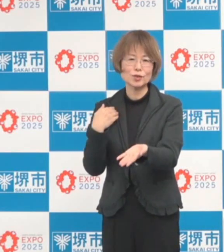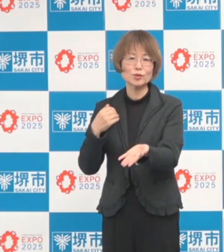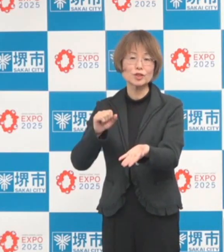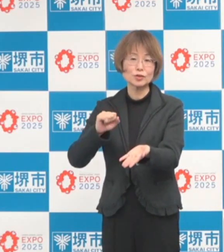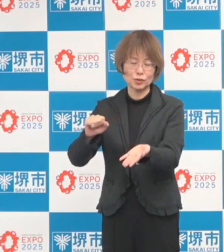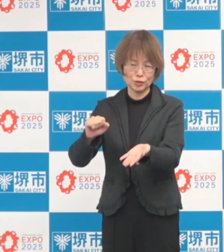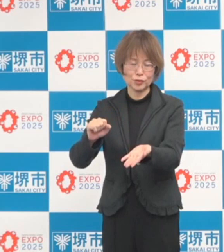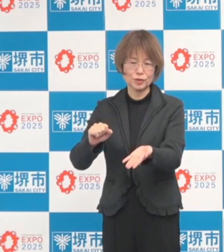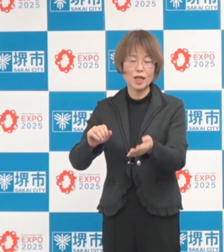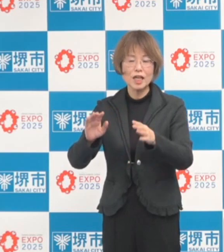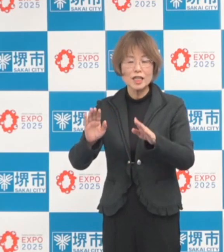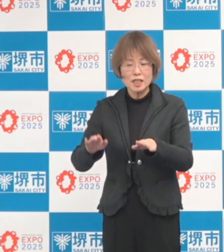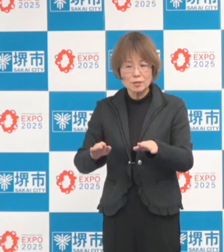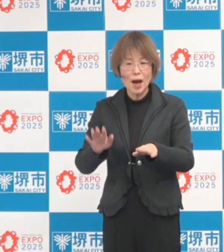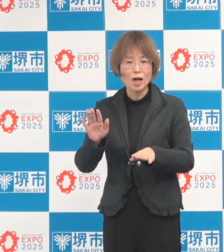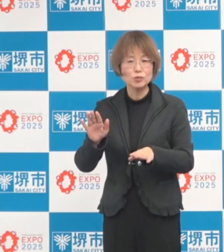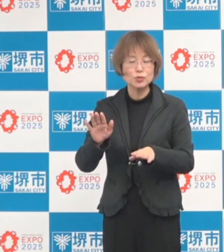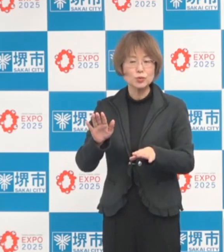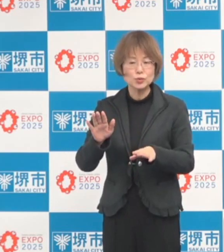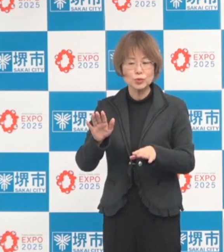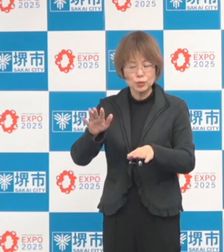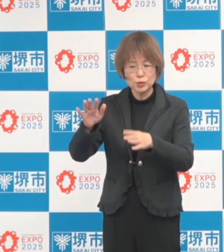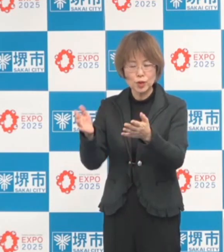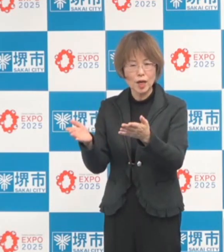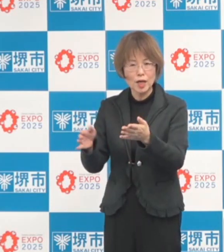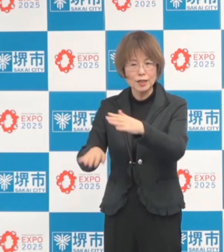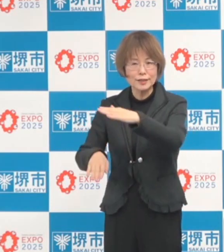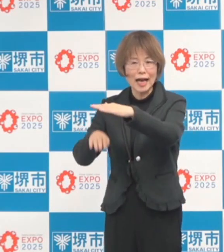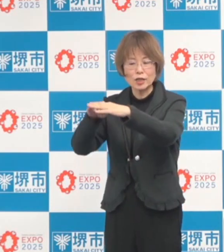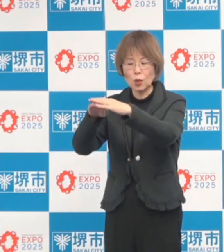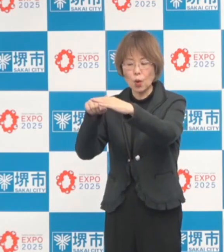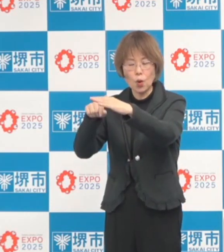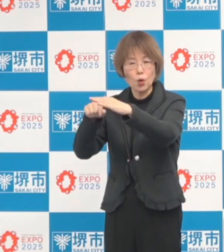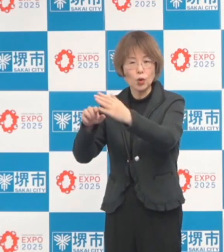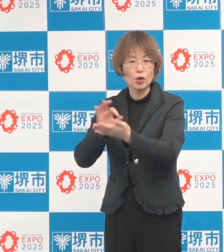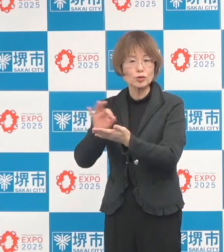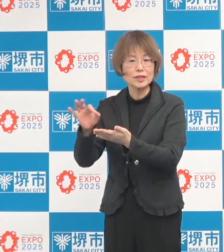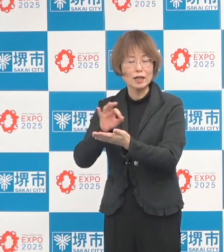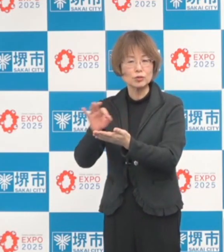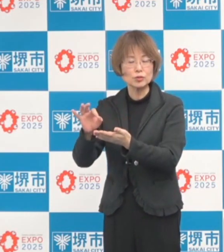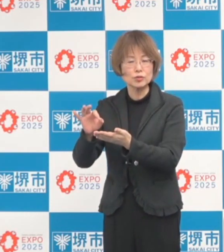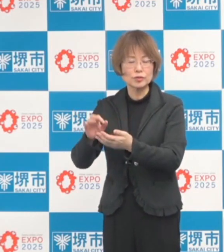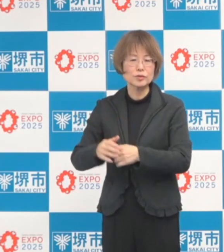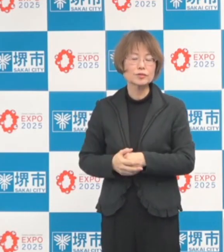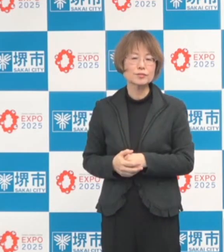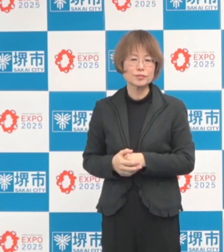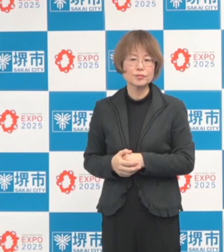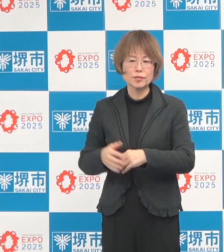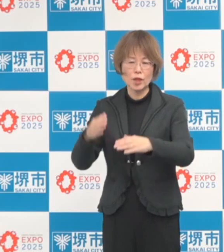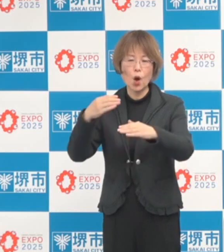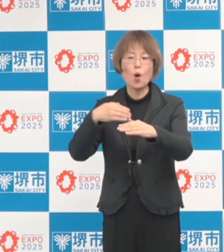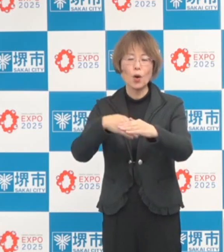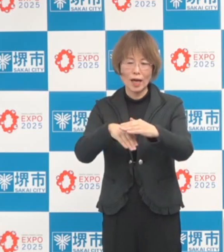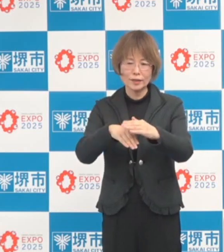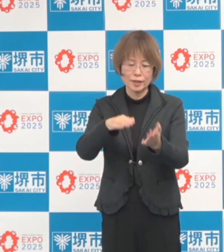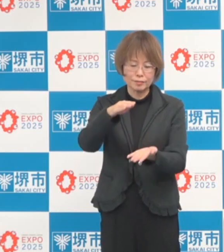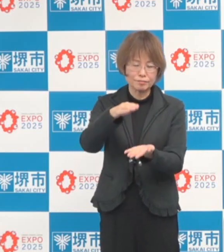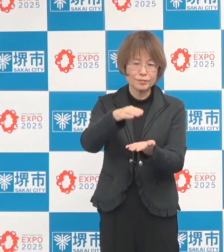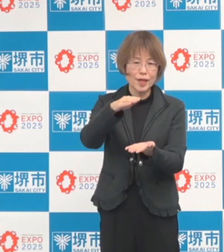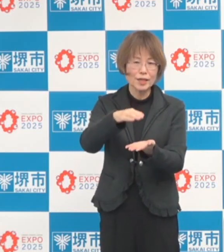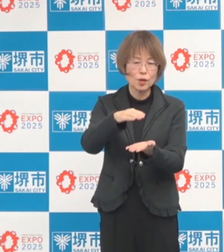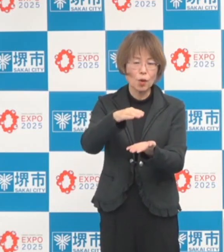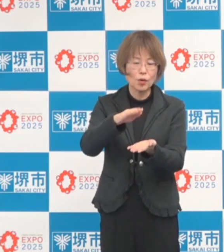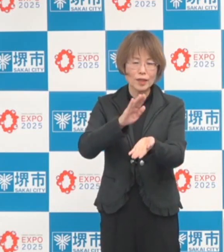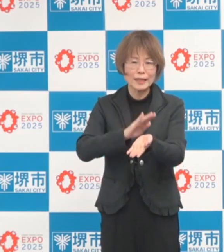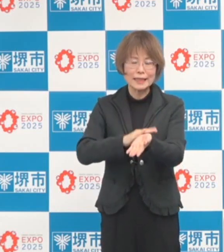の流通している在庫を活用した備蓄方式での対応を保管する形で一定量の医薬